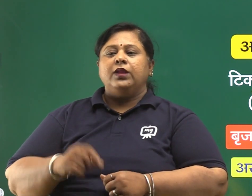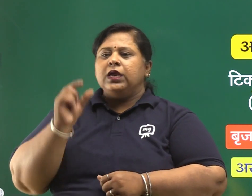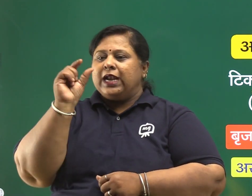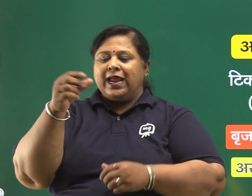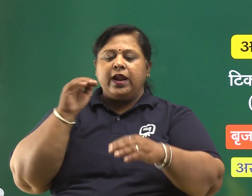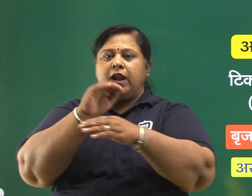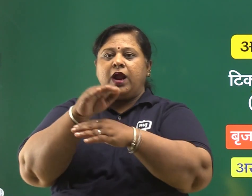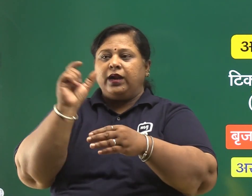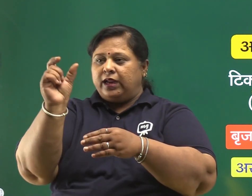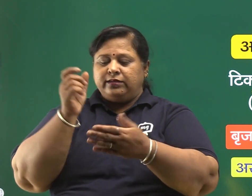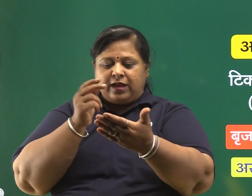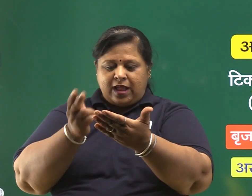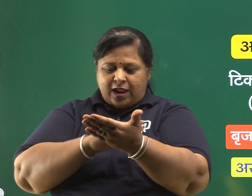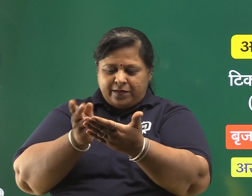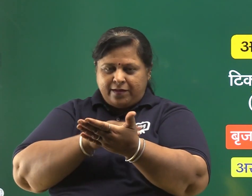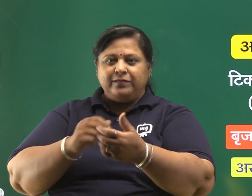टिकट्स का एल्बम।